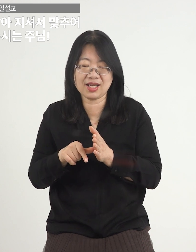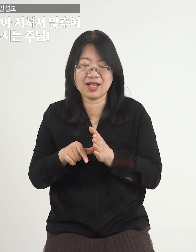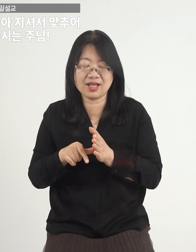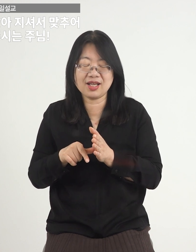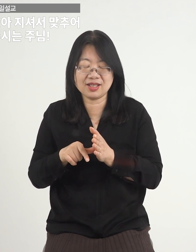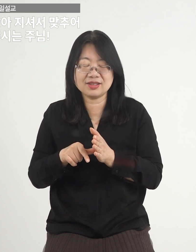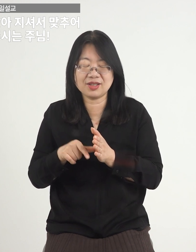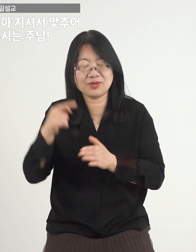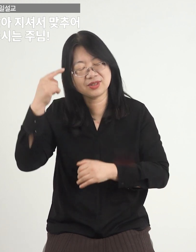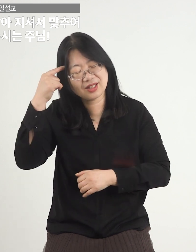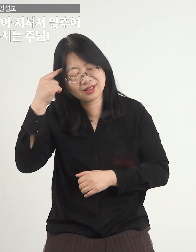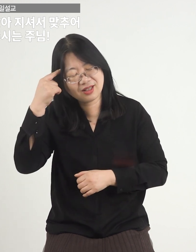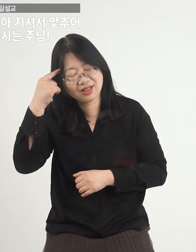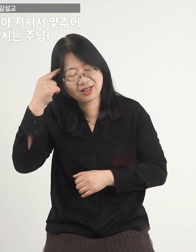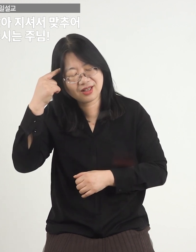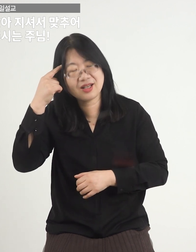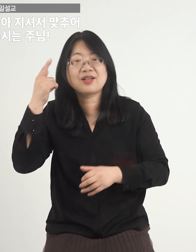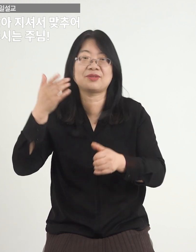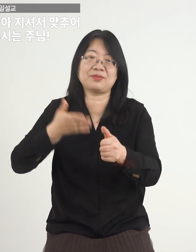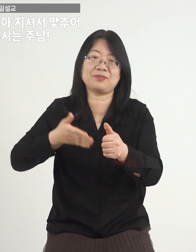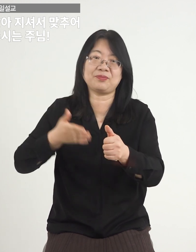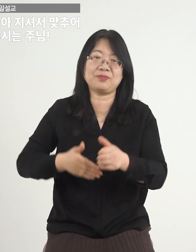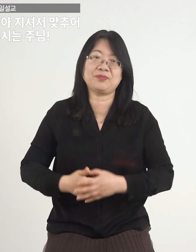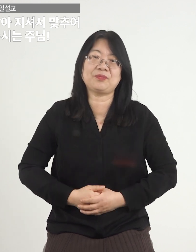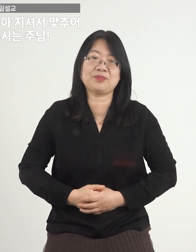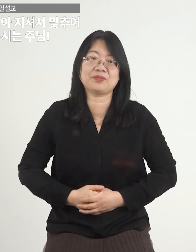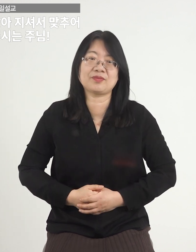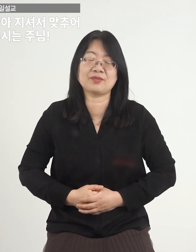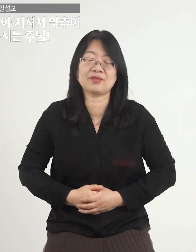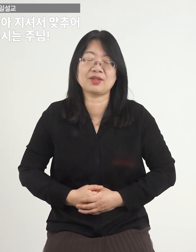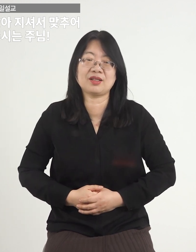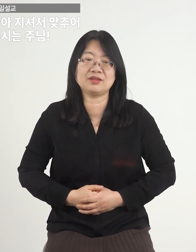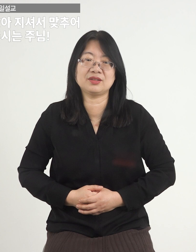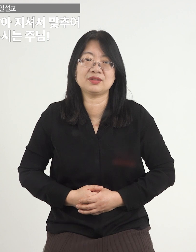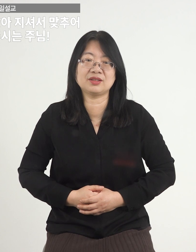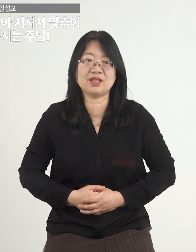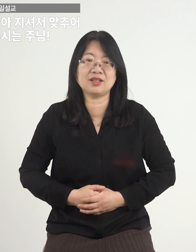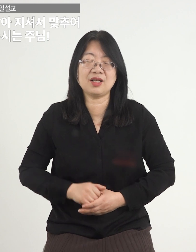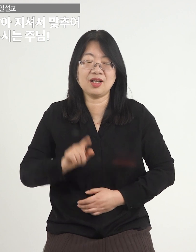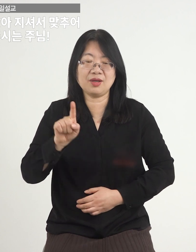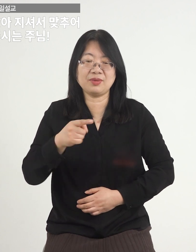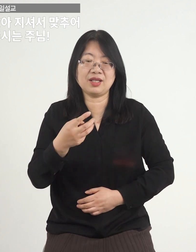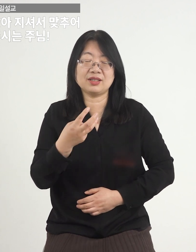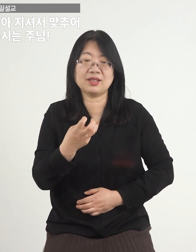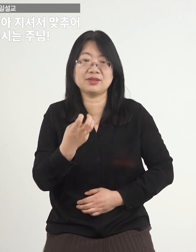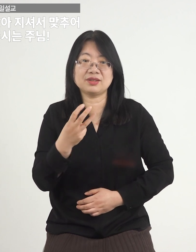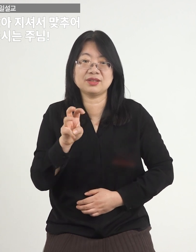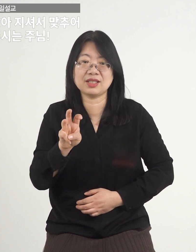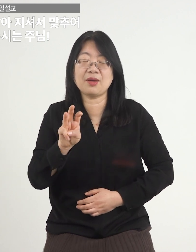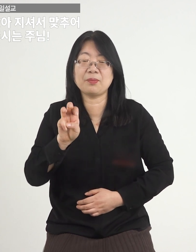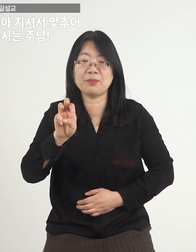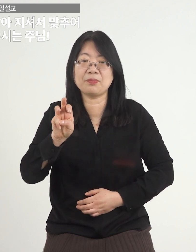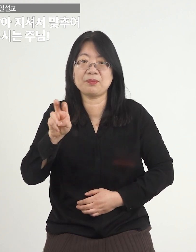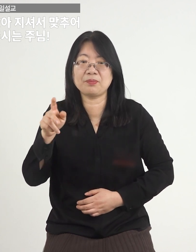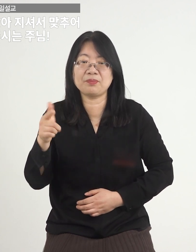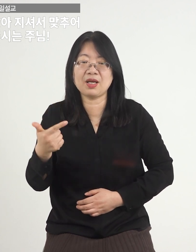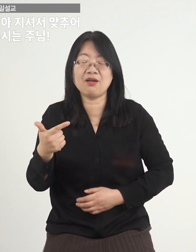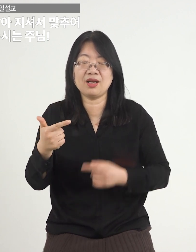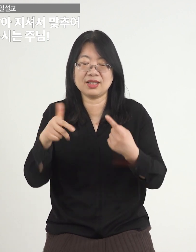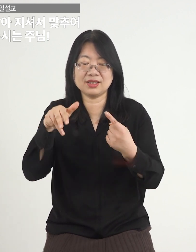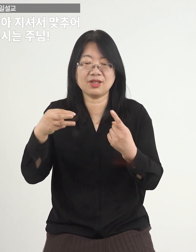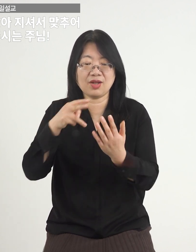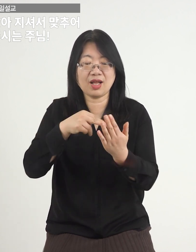우리가 의미를 가지면 좋을 것 같아요. 그런 의미에서 133편 1절을 한번 볼까요?